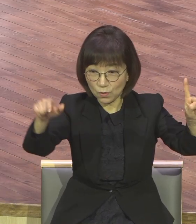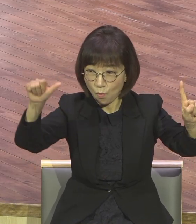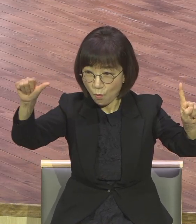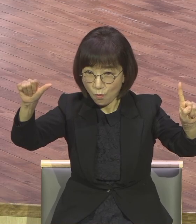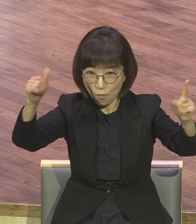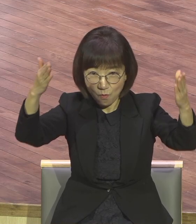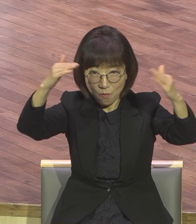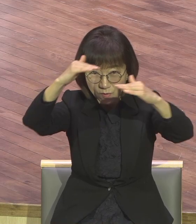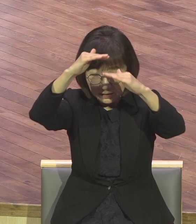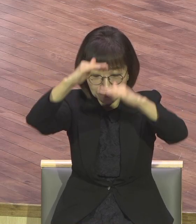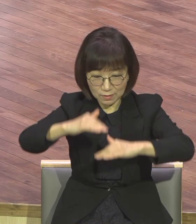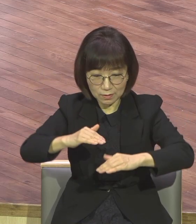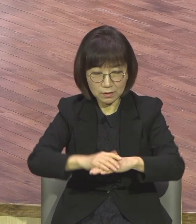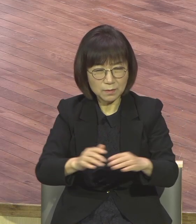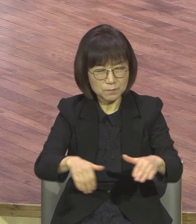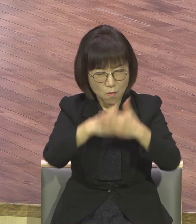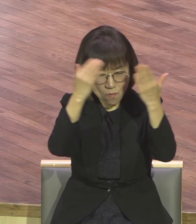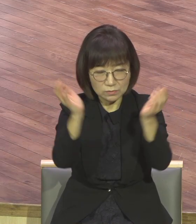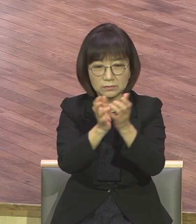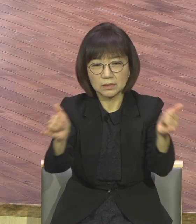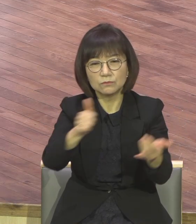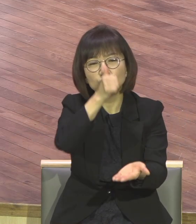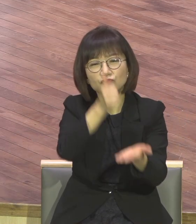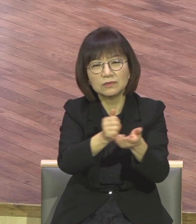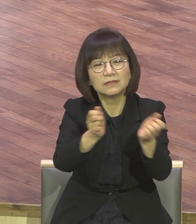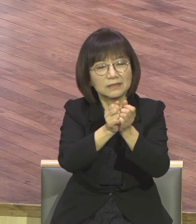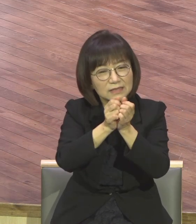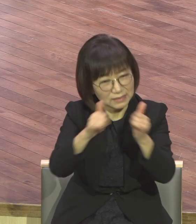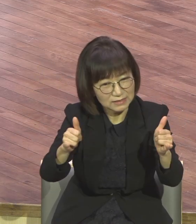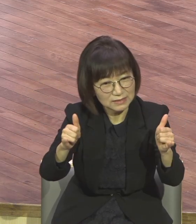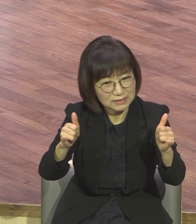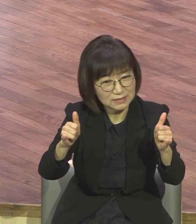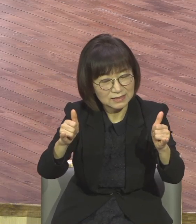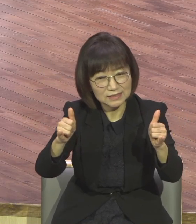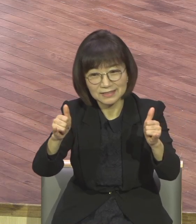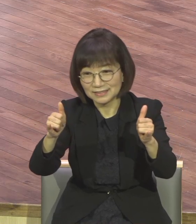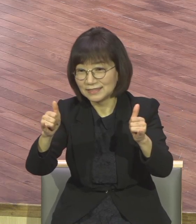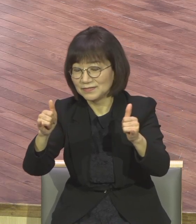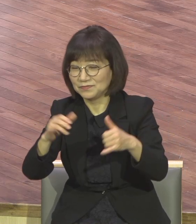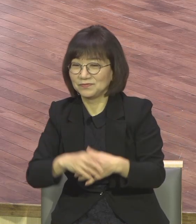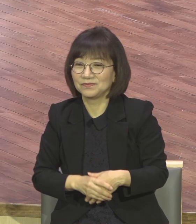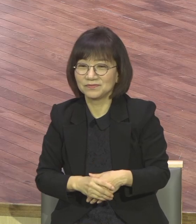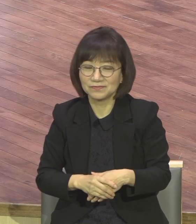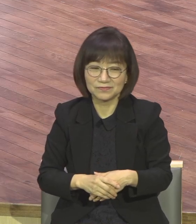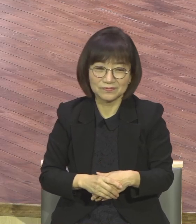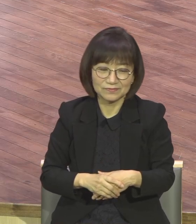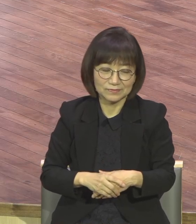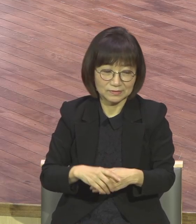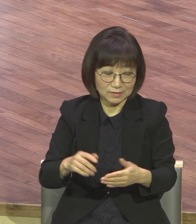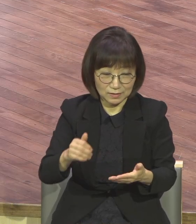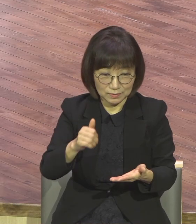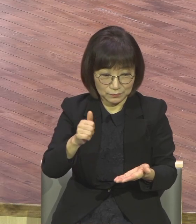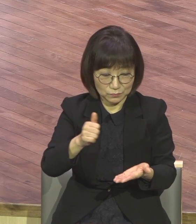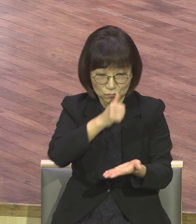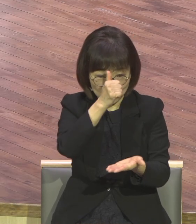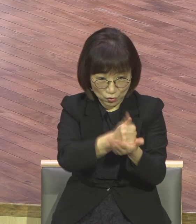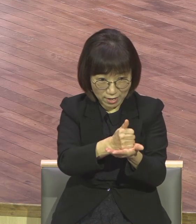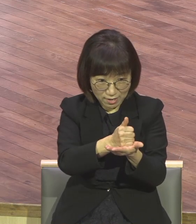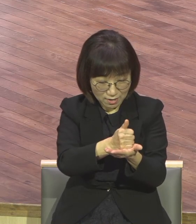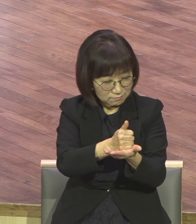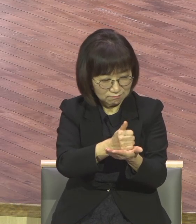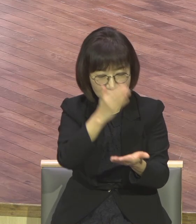죄인이라 하는 이 사실, 죄인이다 하는 이 사실, 여기에서 해방받는 유일한 길에